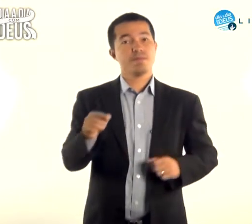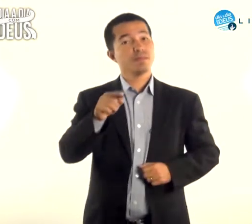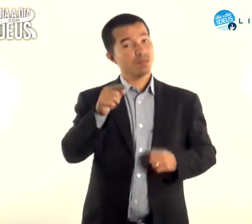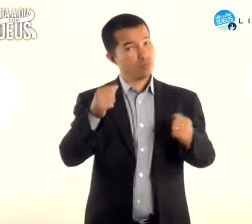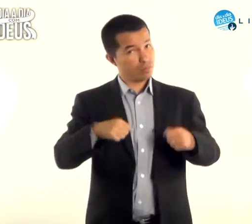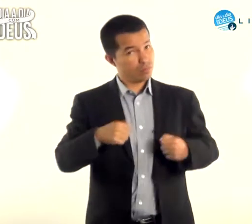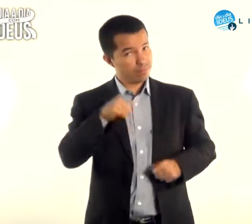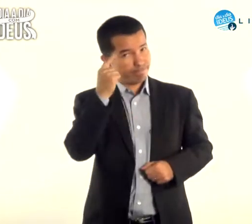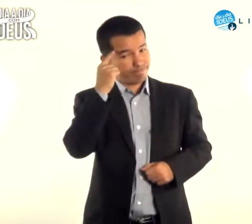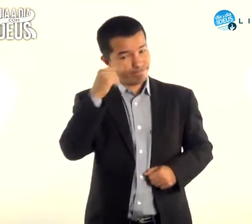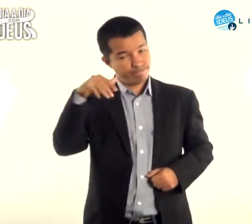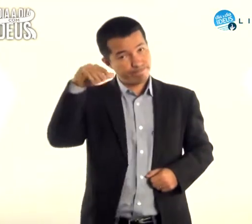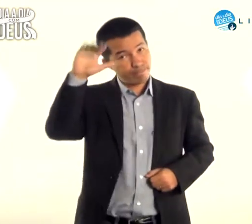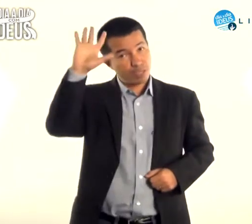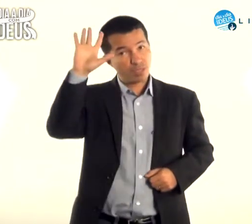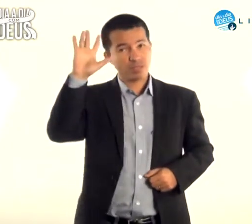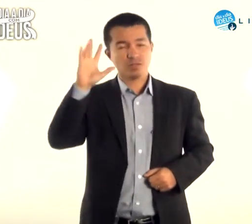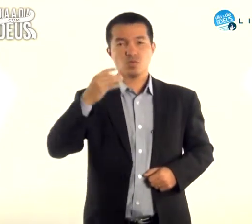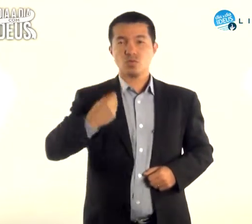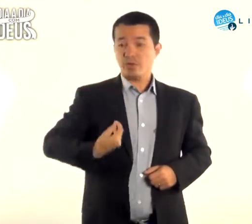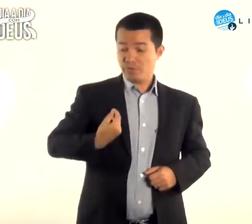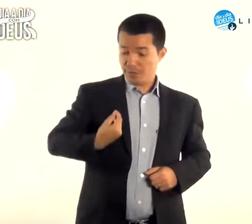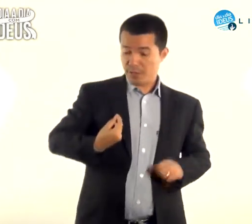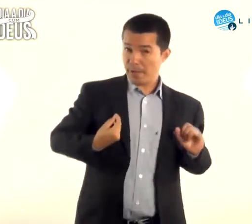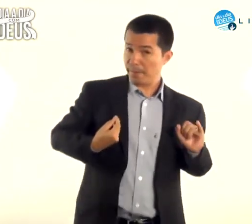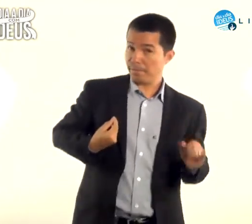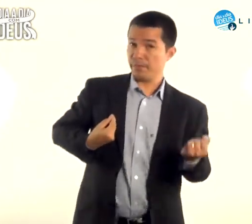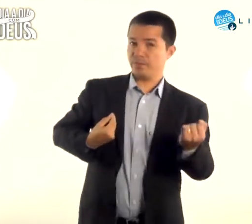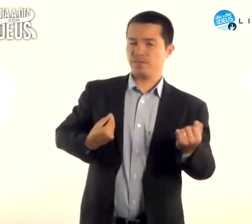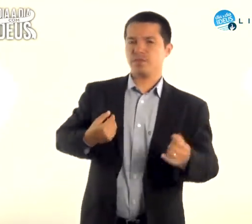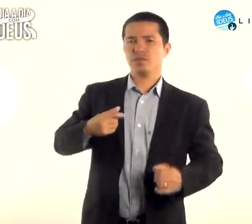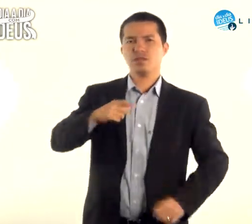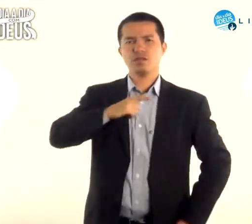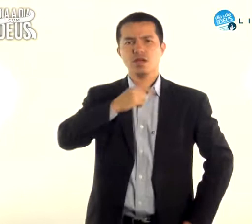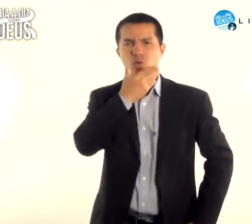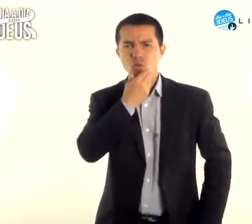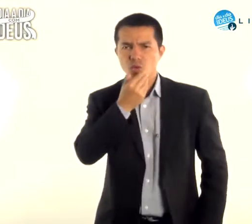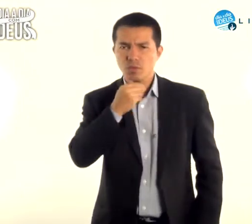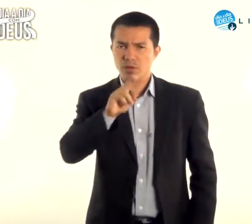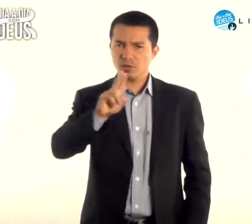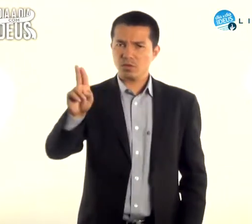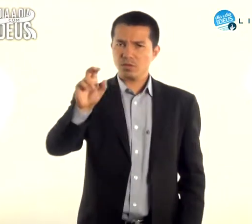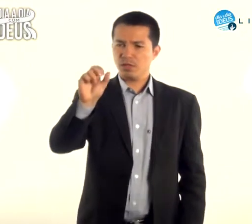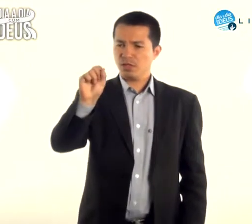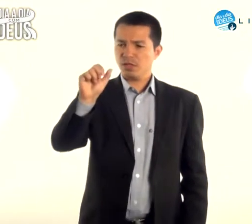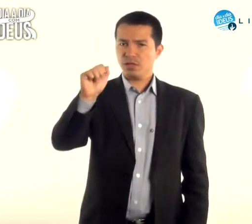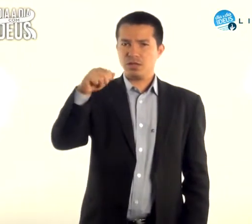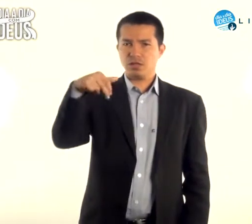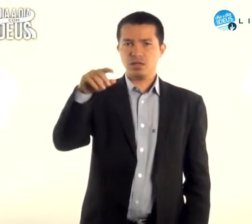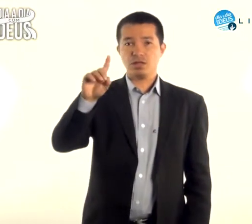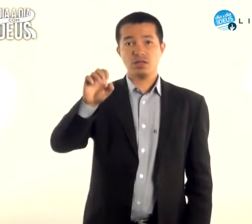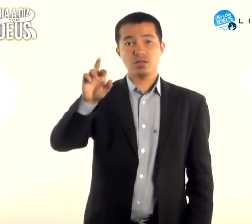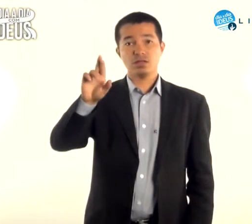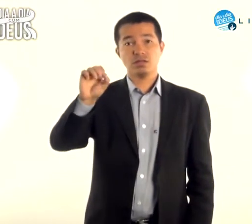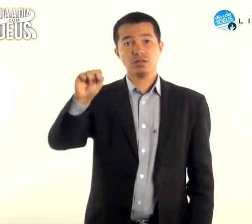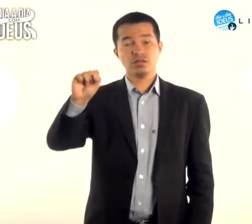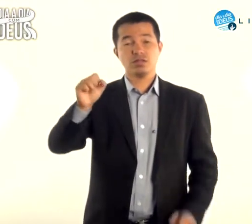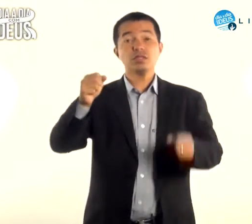Sanders, um pensador, disse o seguinte: cada instante do dia é um presente de Deus para nós. E como é interessante